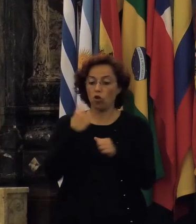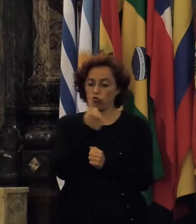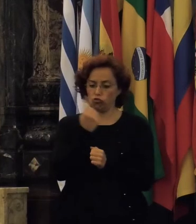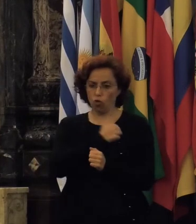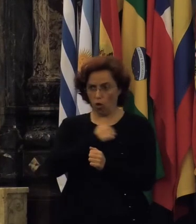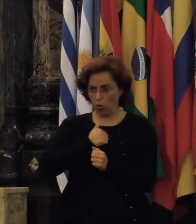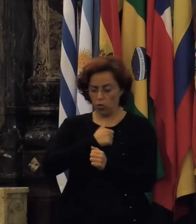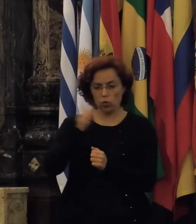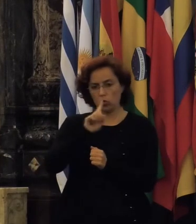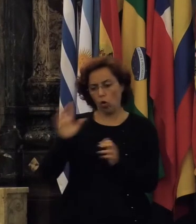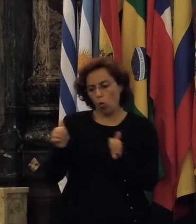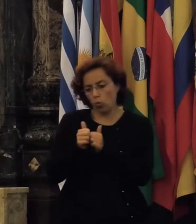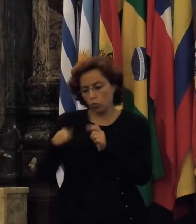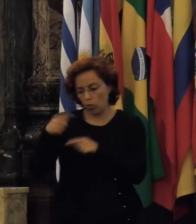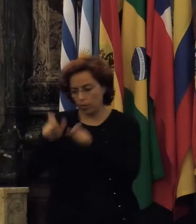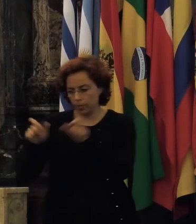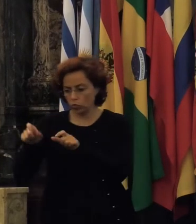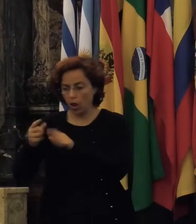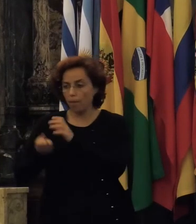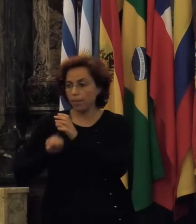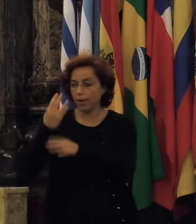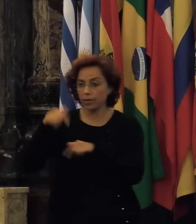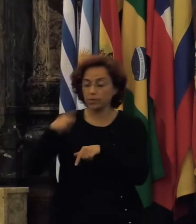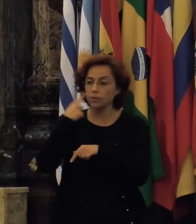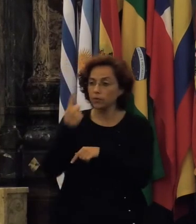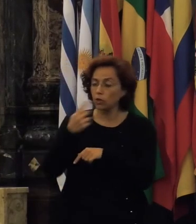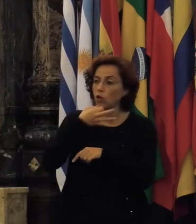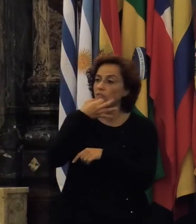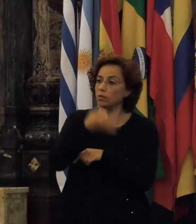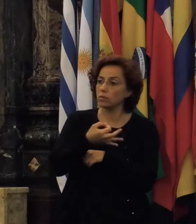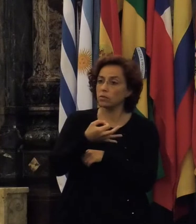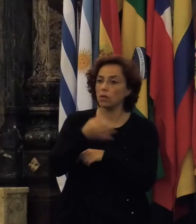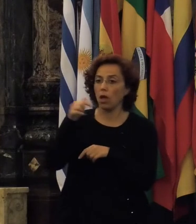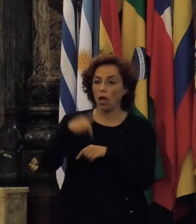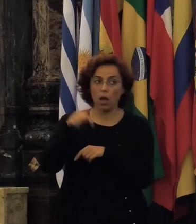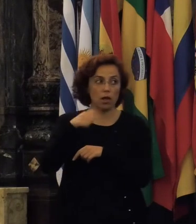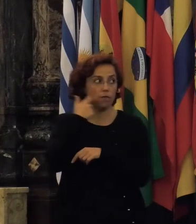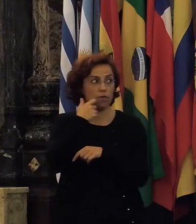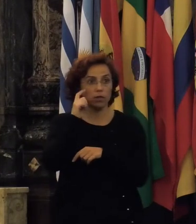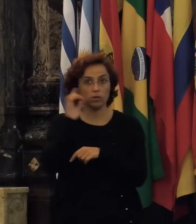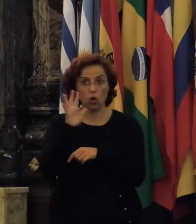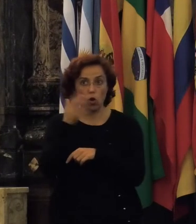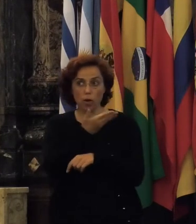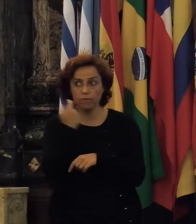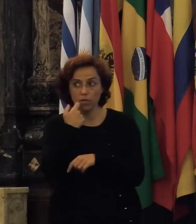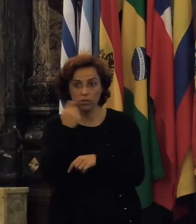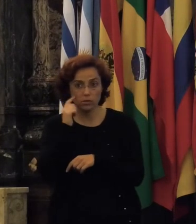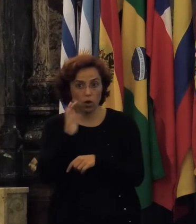otros. Y acá fíjense que aparece una cuestión. ¿Vieron que dicen, bueno, acá haría falta un psicólogo?